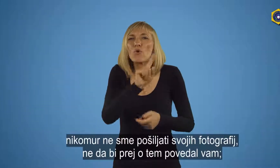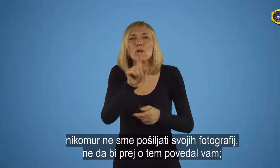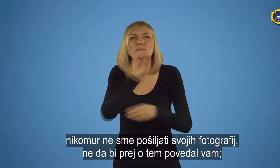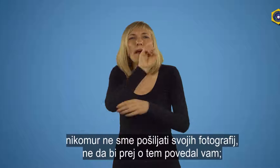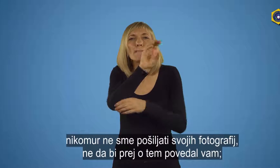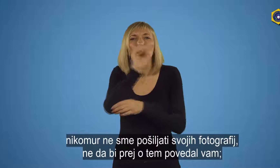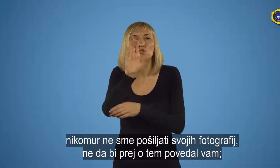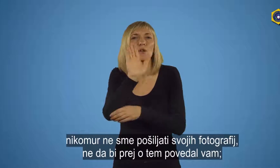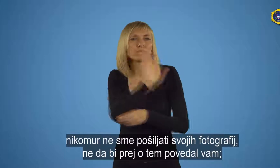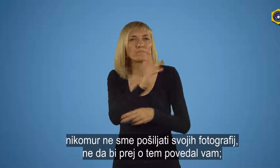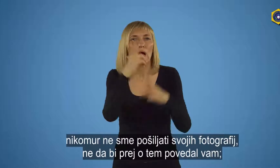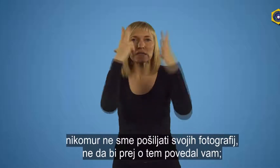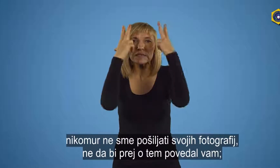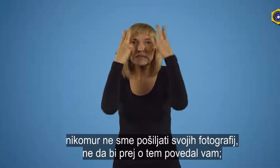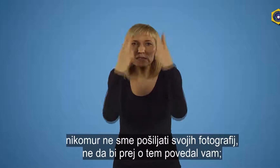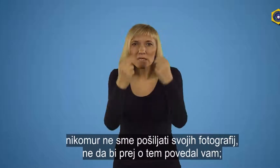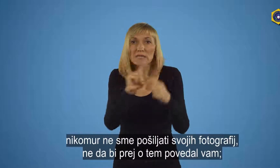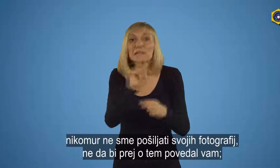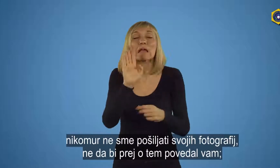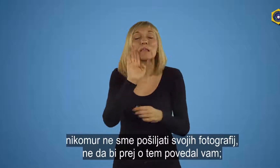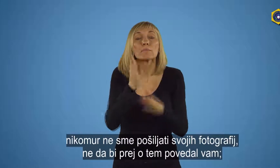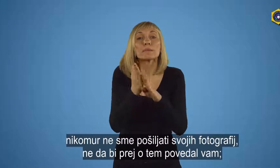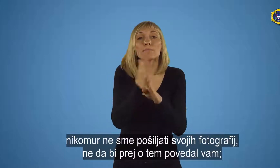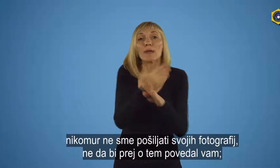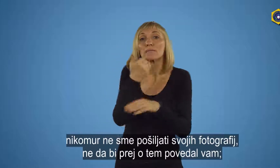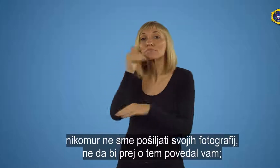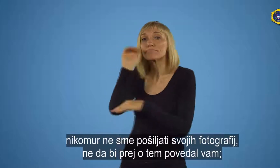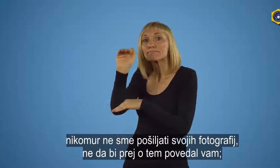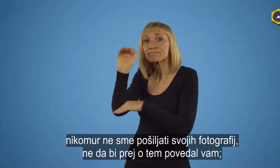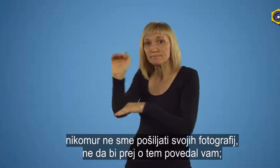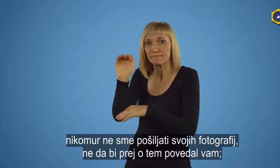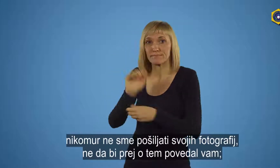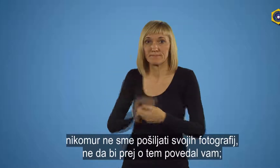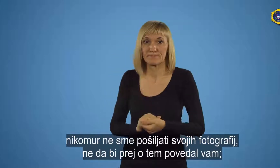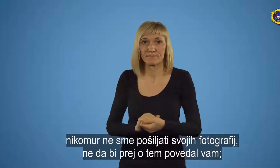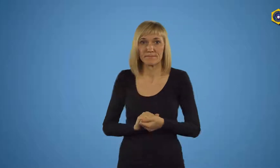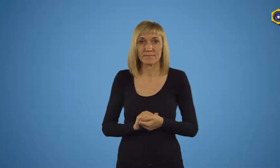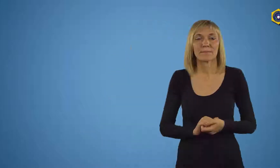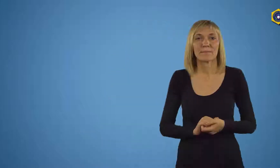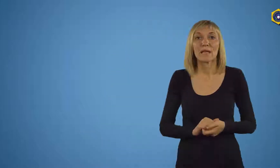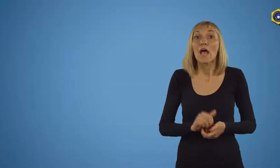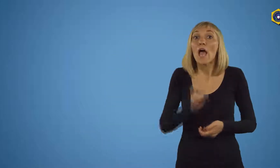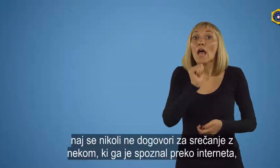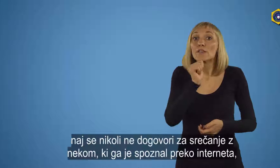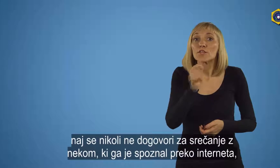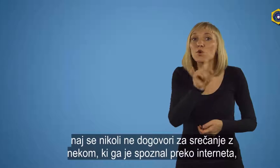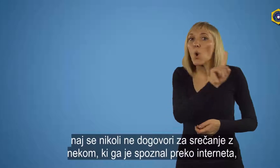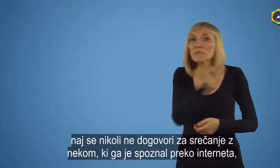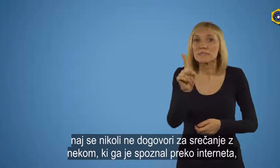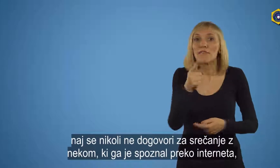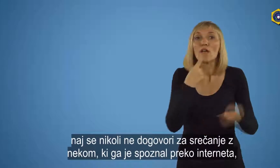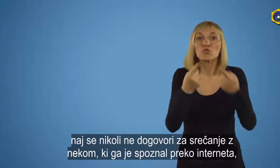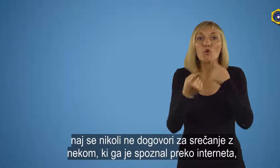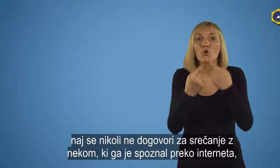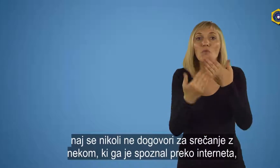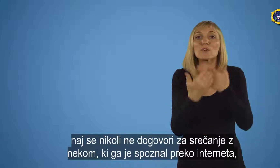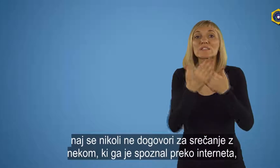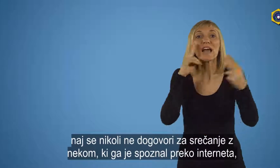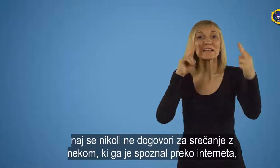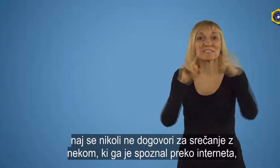Nikomur ne sme pošiljati svojih fotografij, ne da bi prej o tem povedal vam. Naj se nikoli ne dogovori za